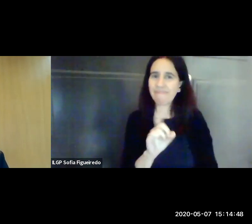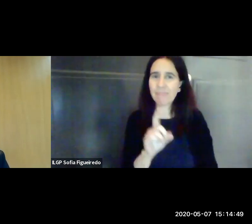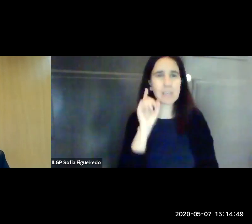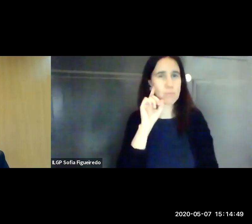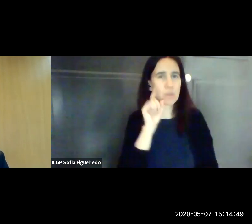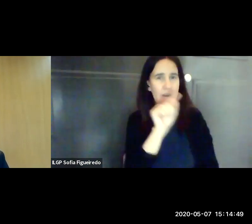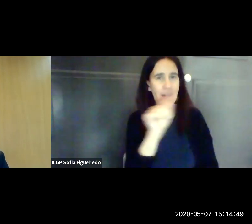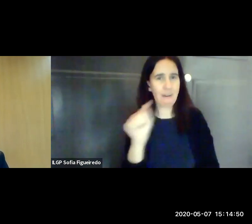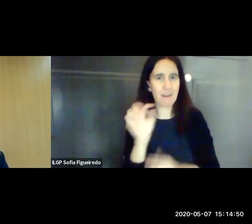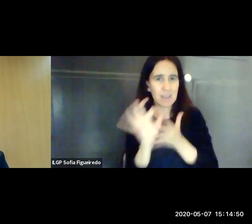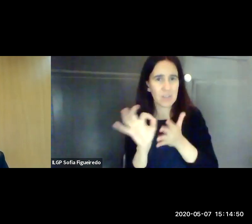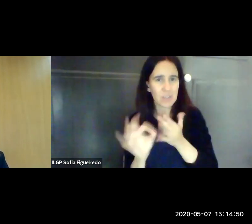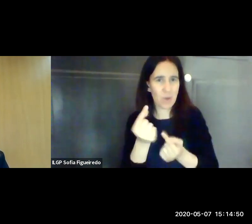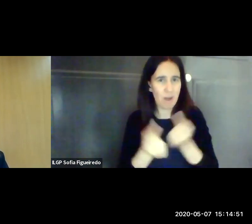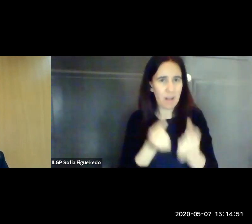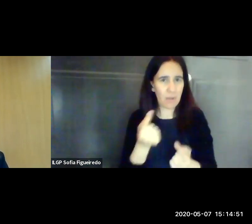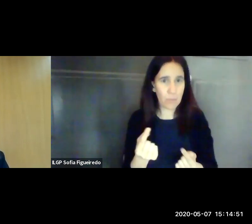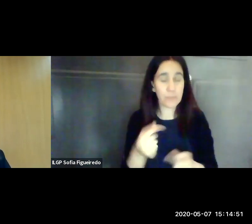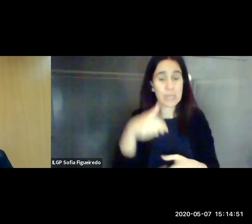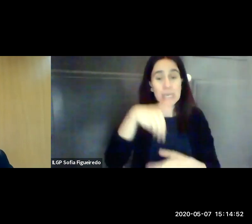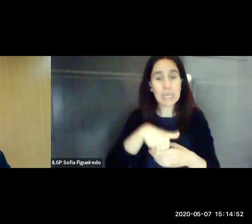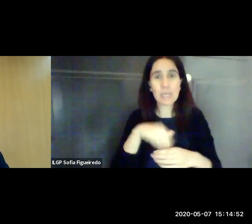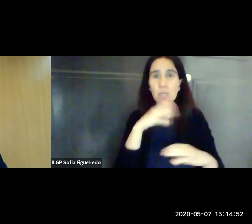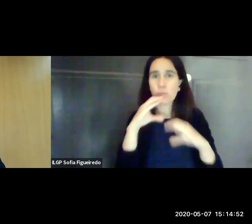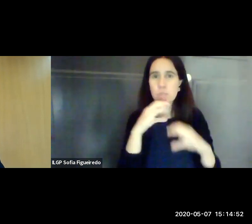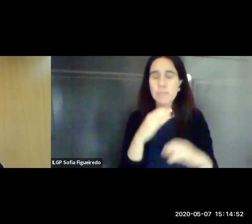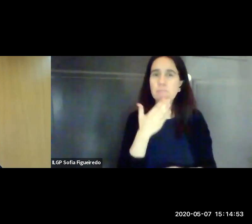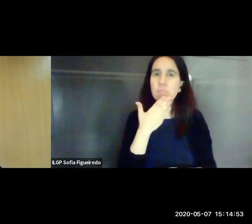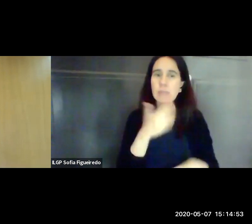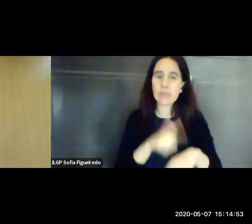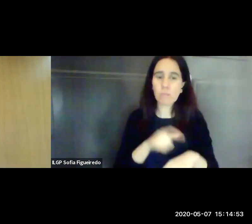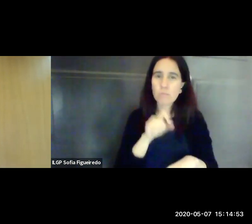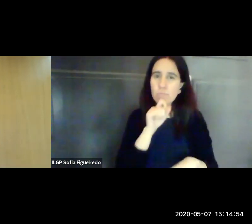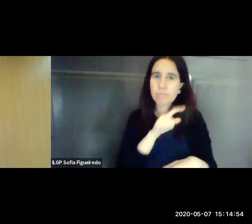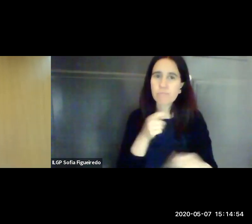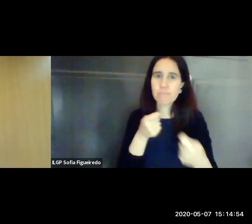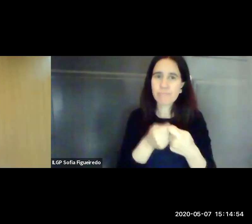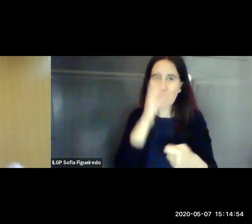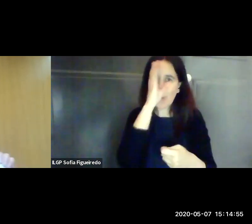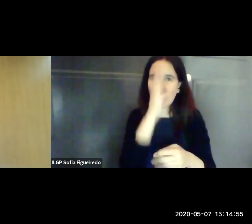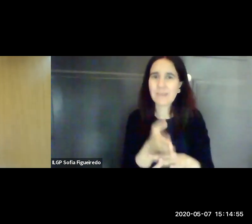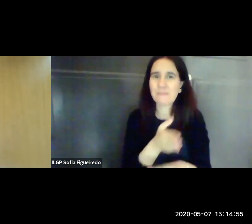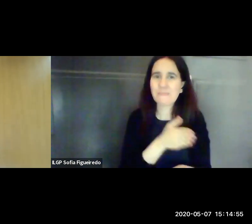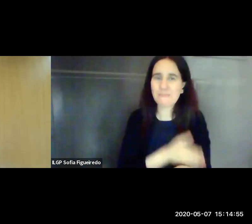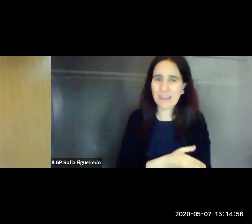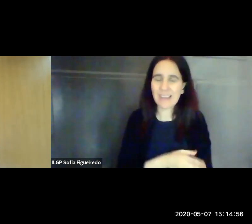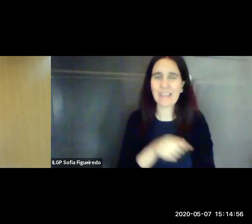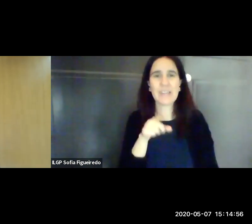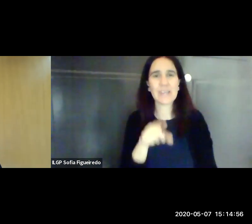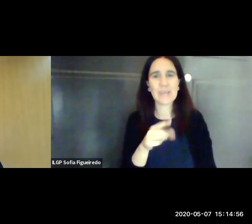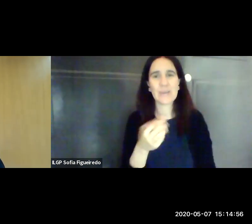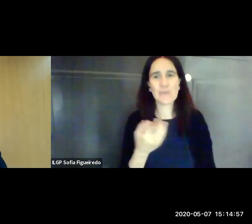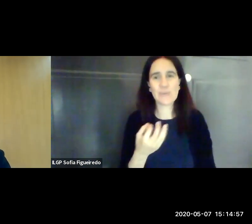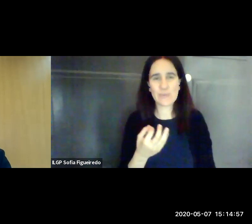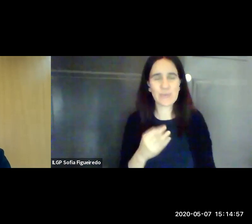importantes. Convém que a comunicação interna seja oportuna e atempada, e esta é uma questão que ainda é